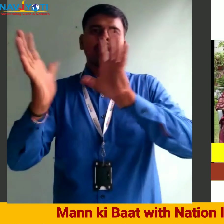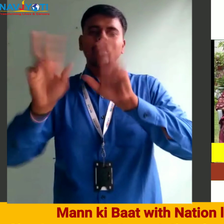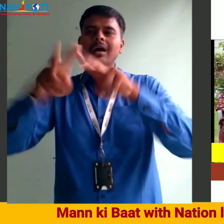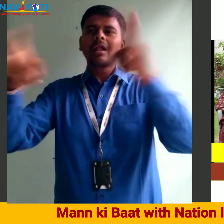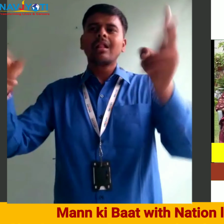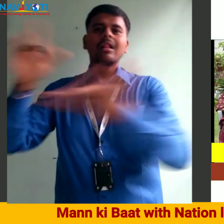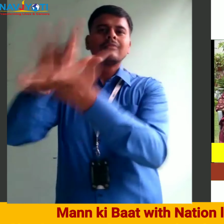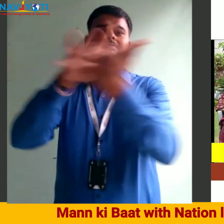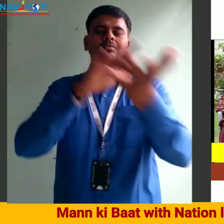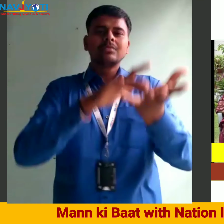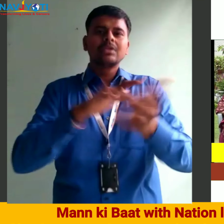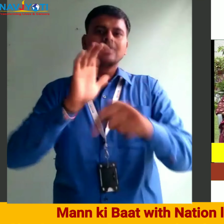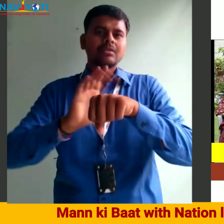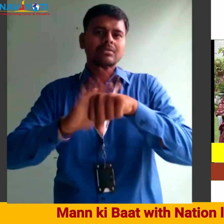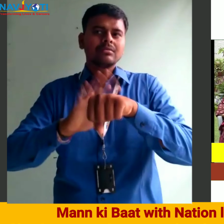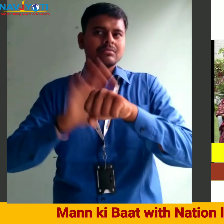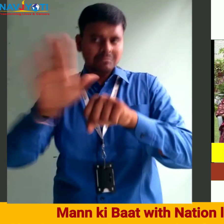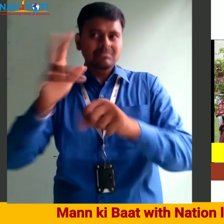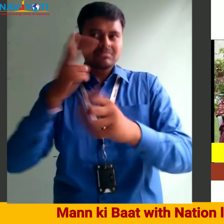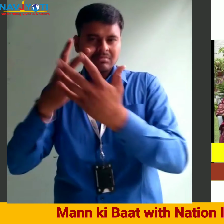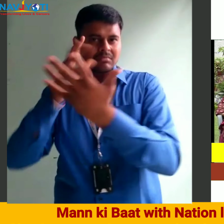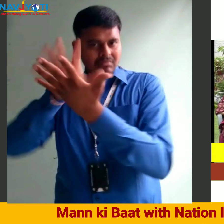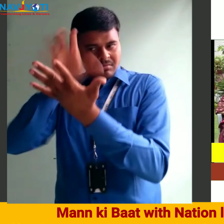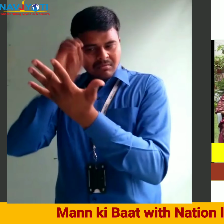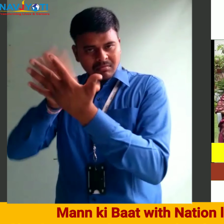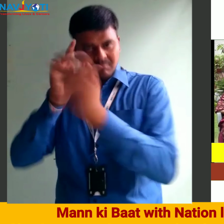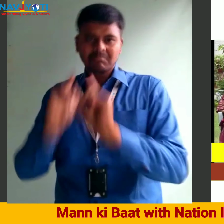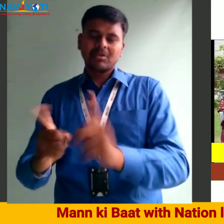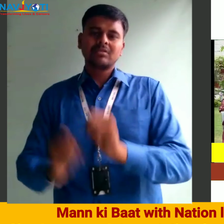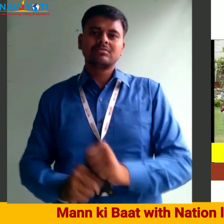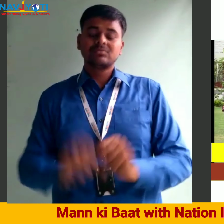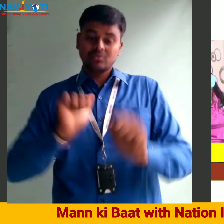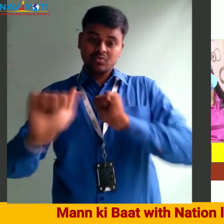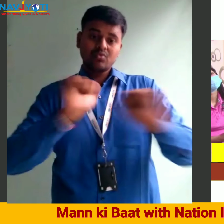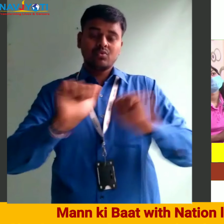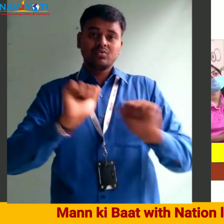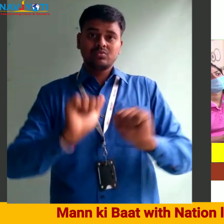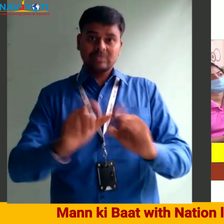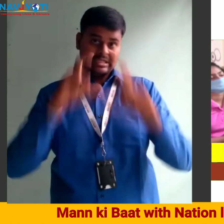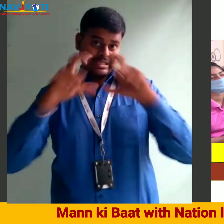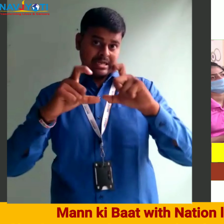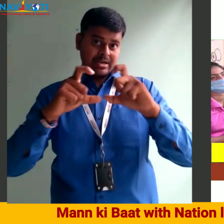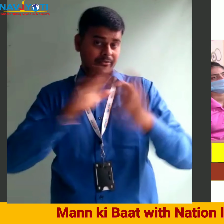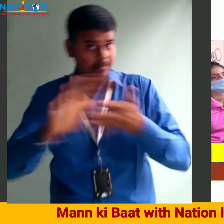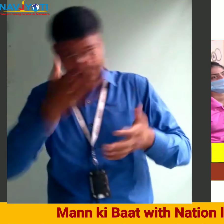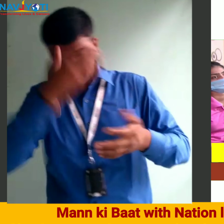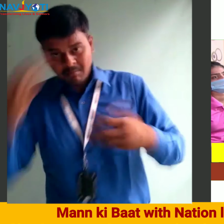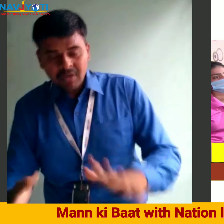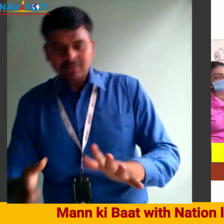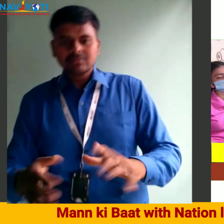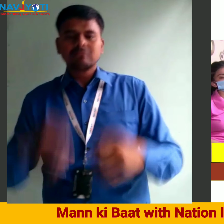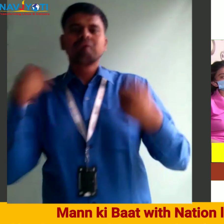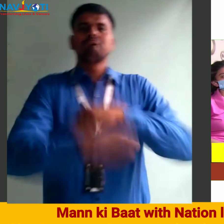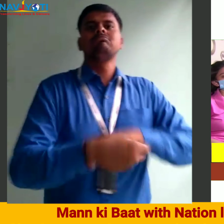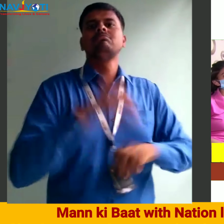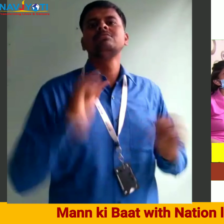में, हमारे दफ्तर में अभी तक कोरोना पहुंचा नहीं है, इसलिए अब पहुंचने वाला नहीं